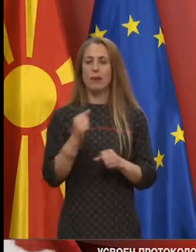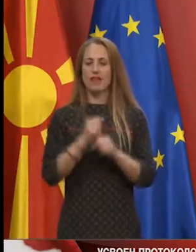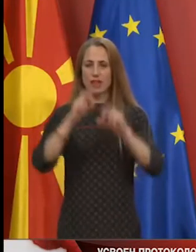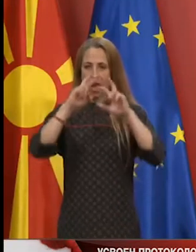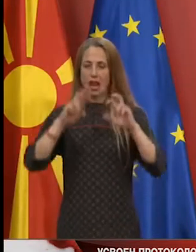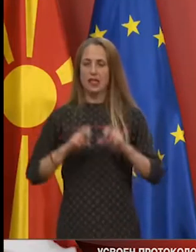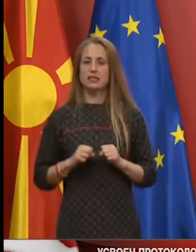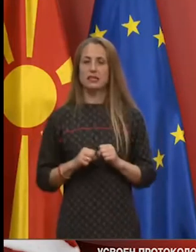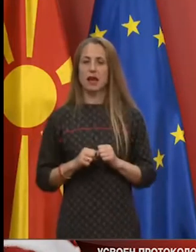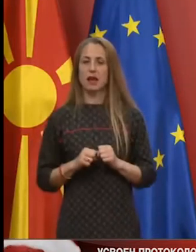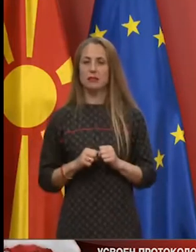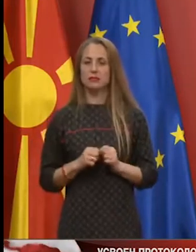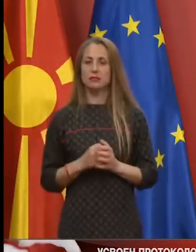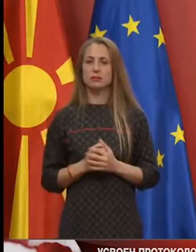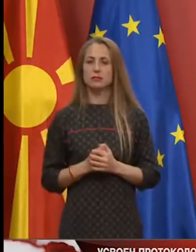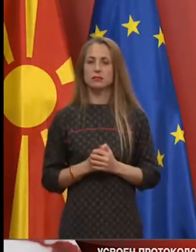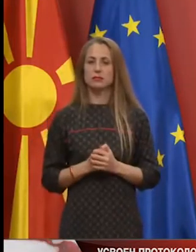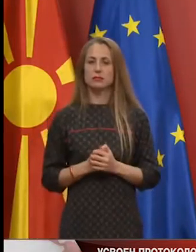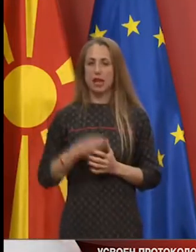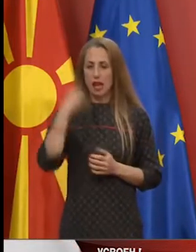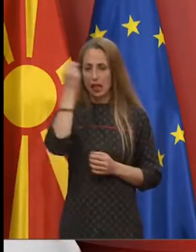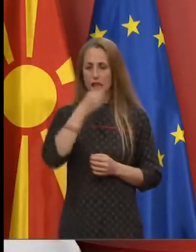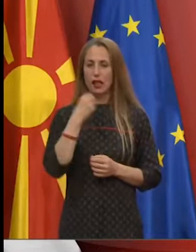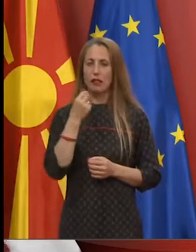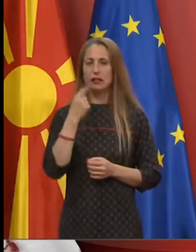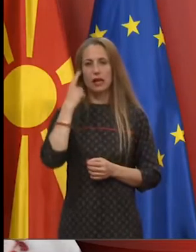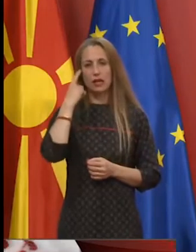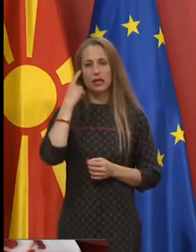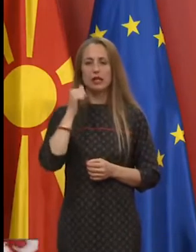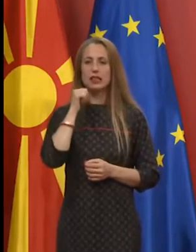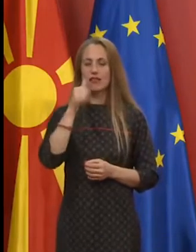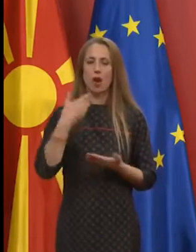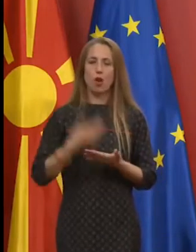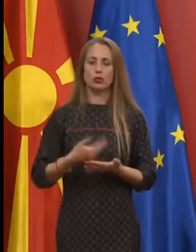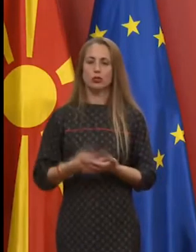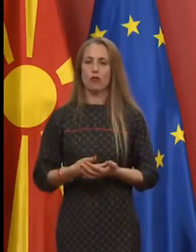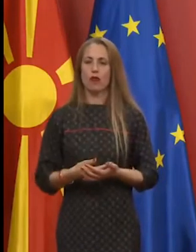анализи и на овој неделна и на дневна основа.